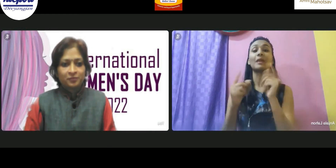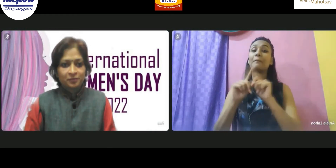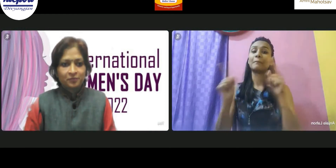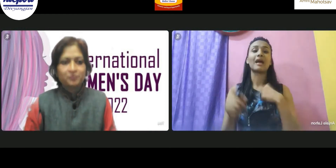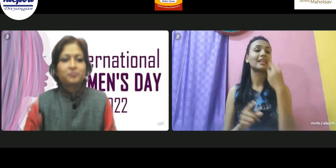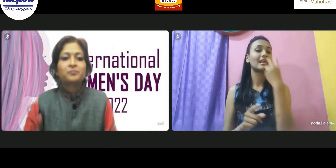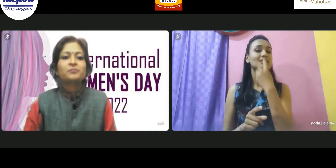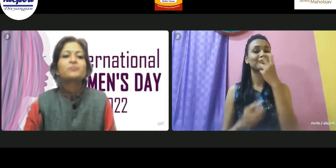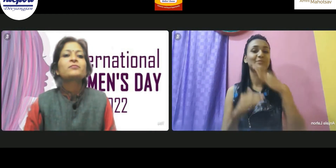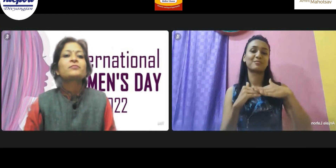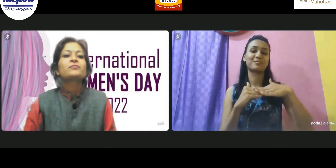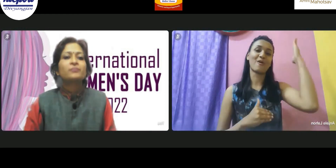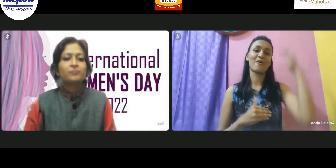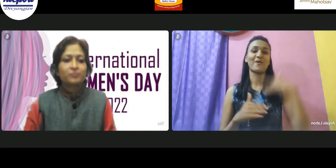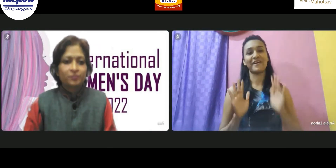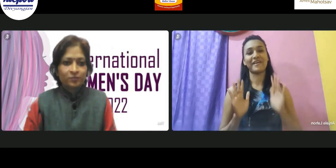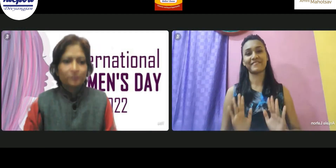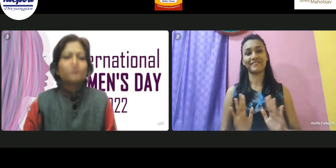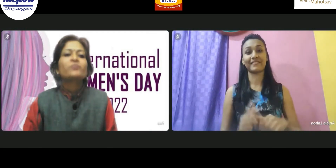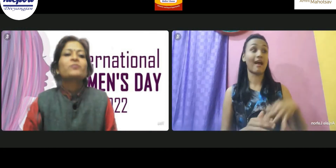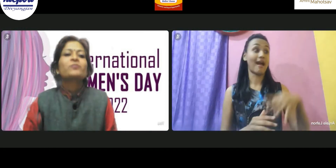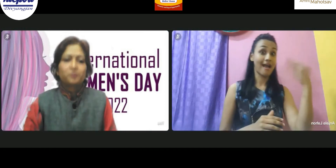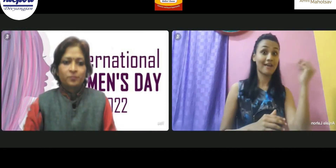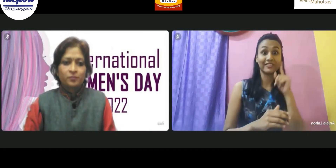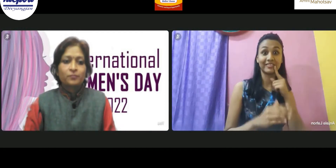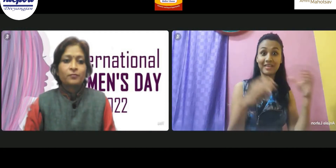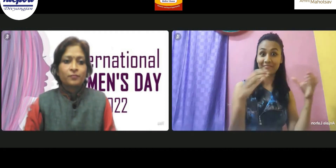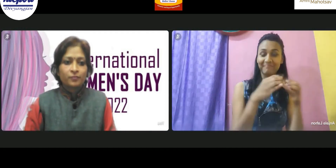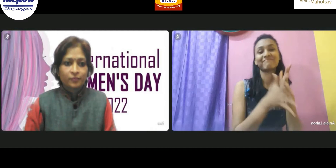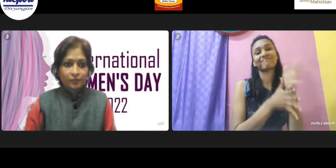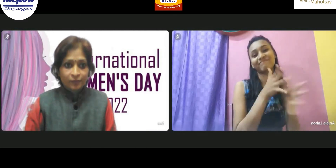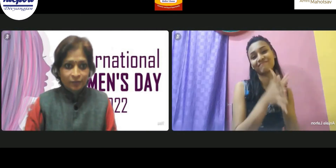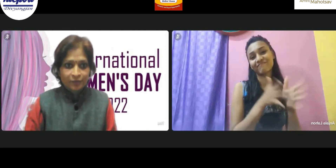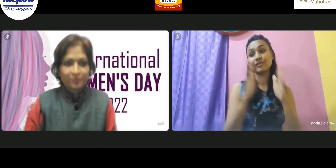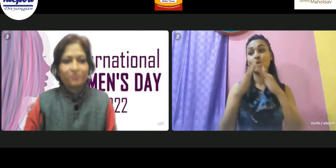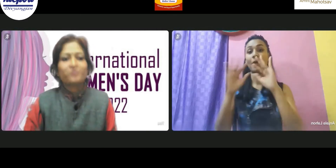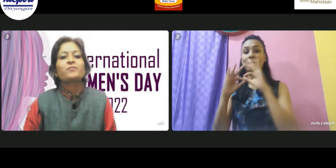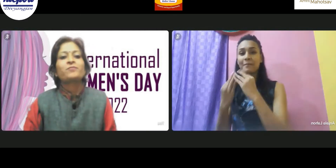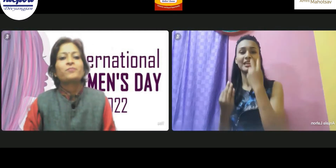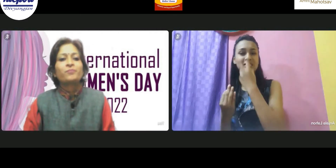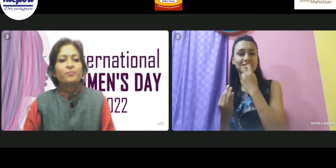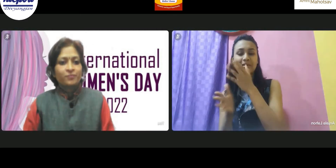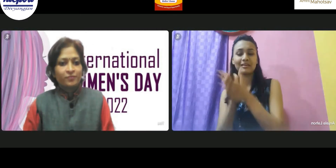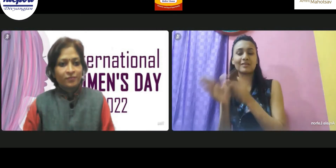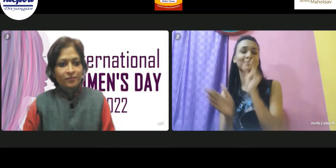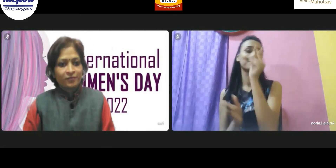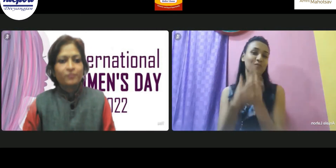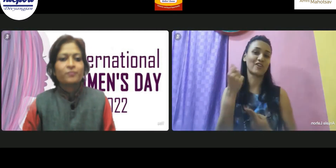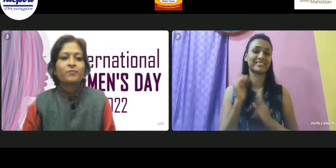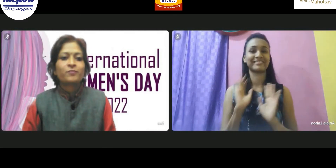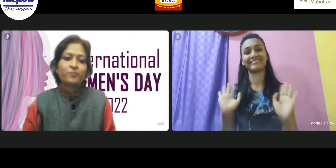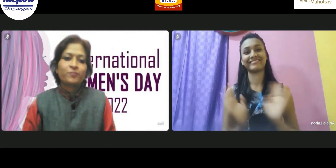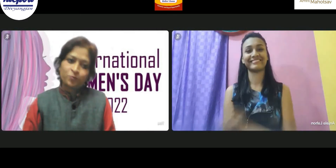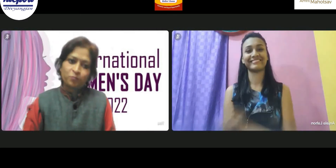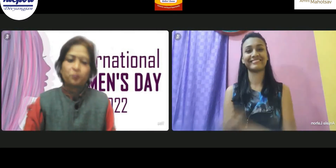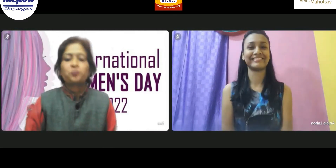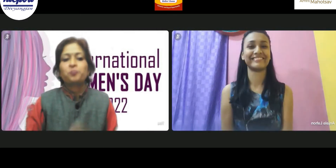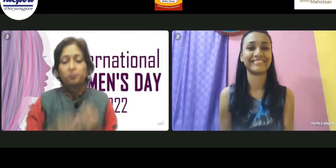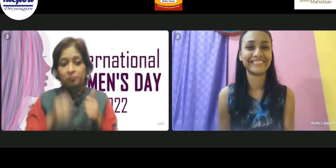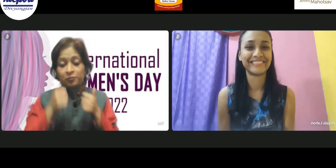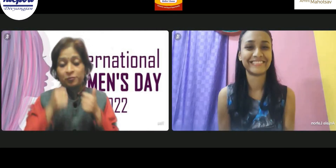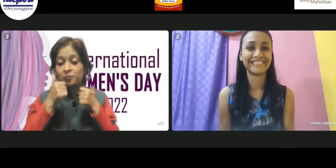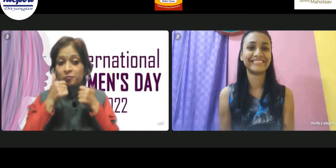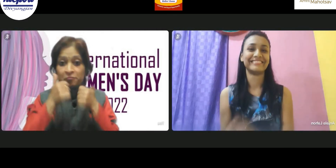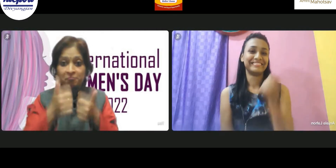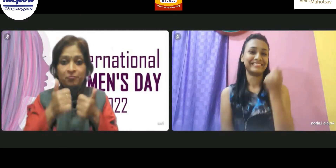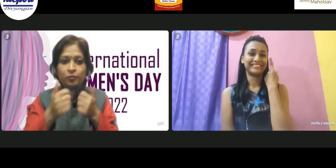सांकेतिक भाषा सिखाई। अब मैं बाहर अपने दोस्तों से सांकेतिक भाषा में बात करती हूँ और घर में स्पीच में, तो दोनों